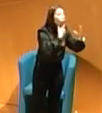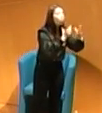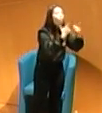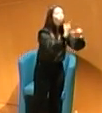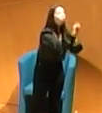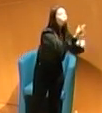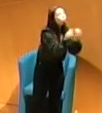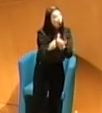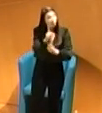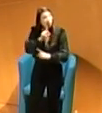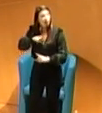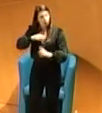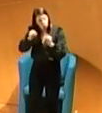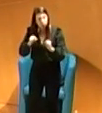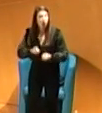c'est